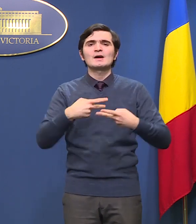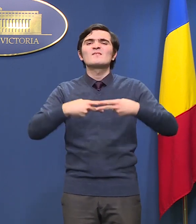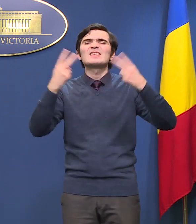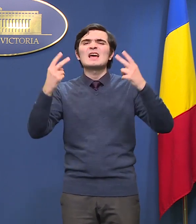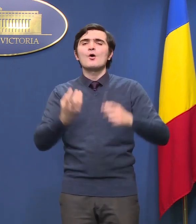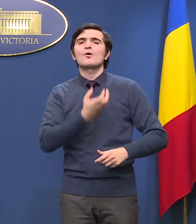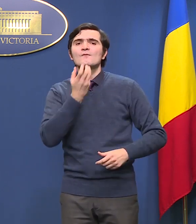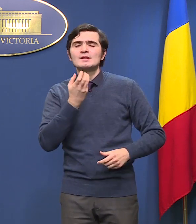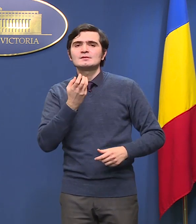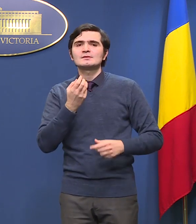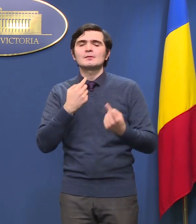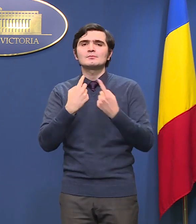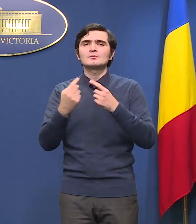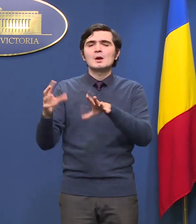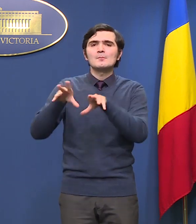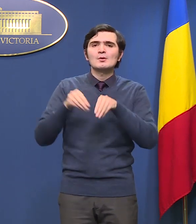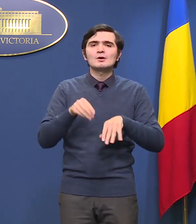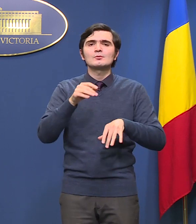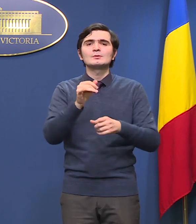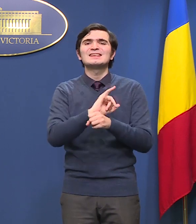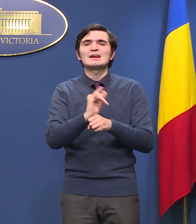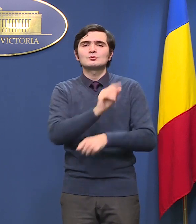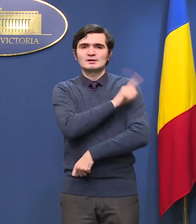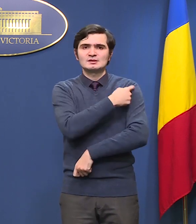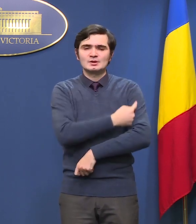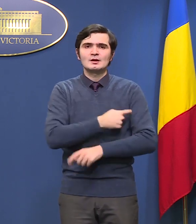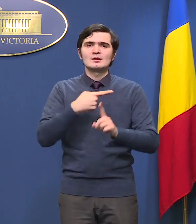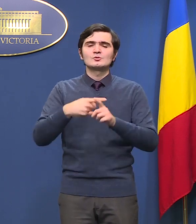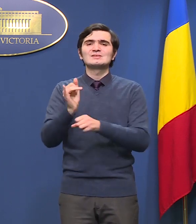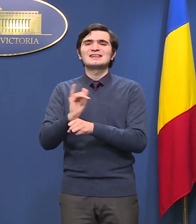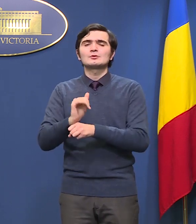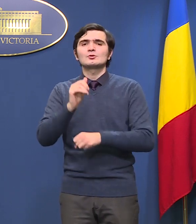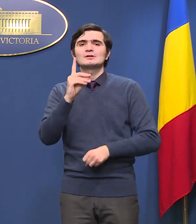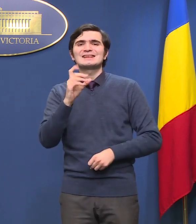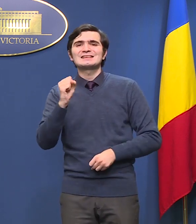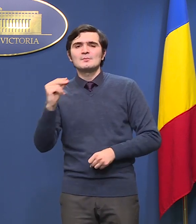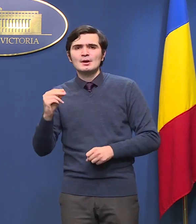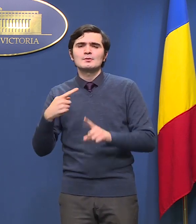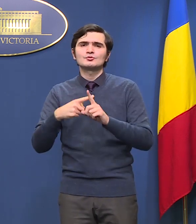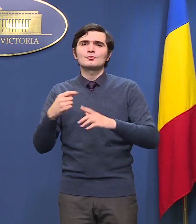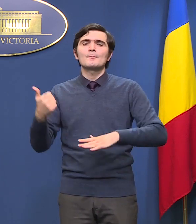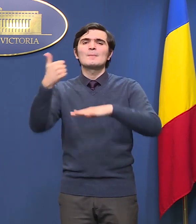de spitale și directorii de direcții de sănătate publică, evident cu prefecții.